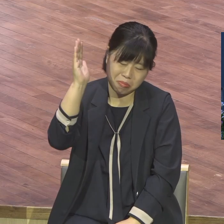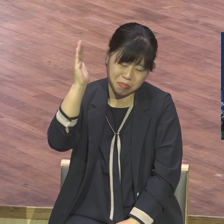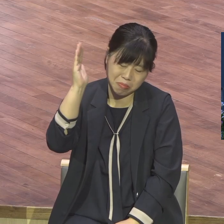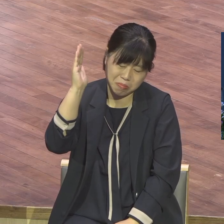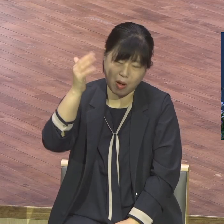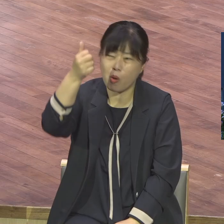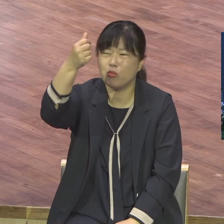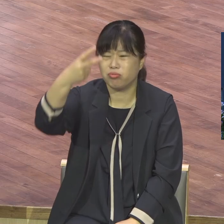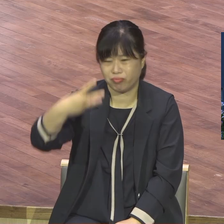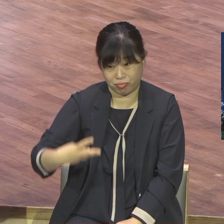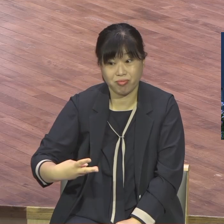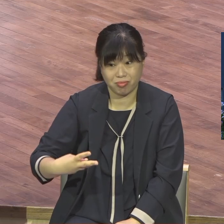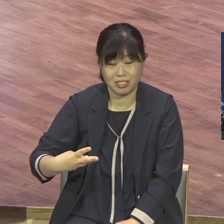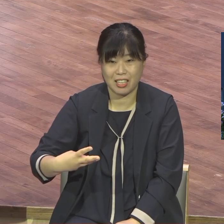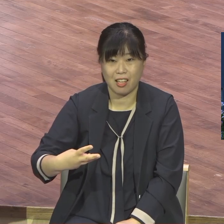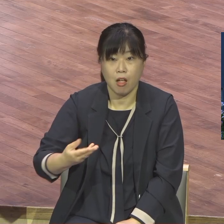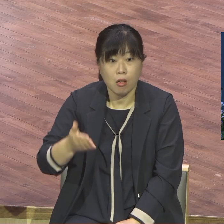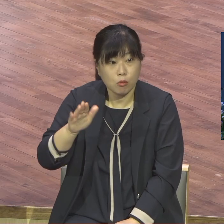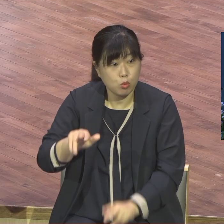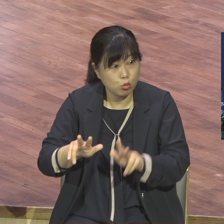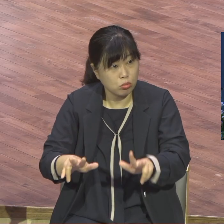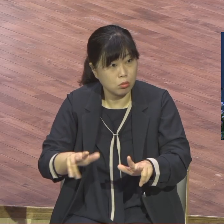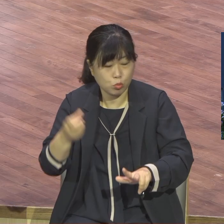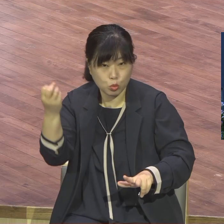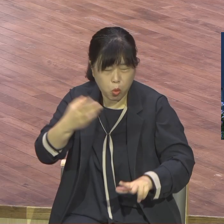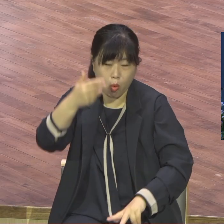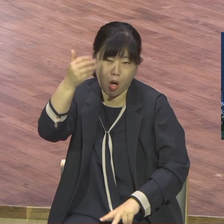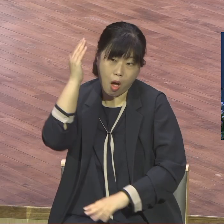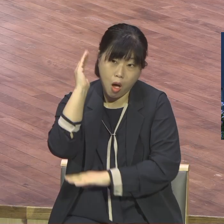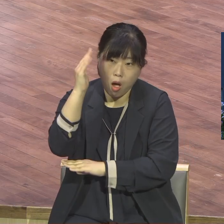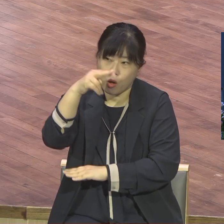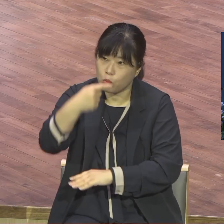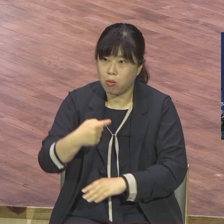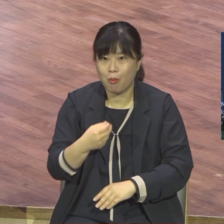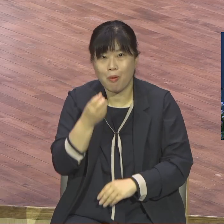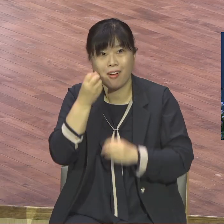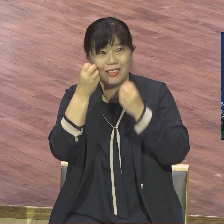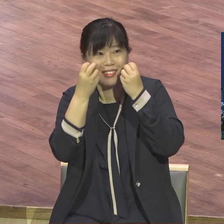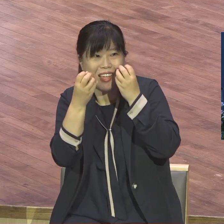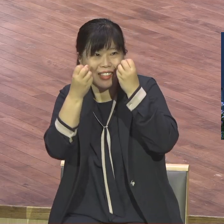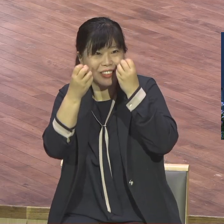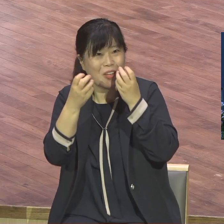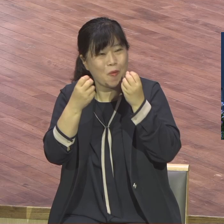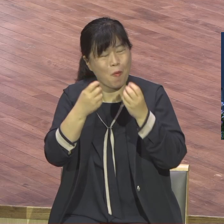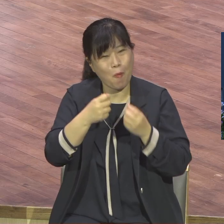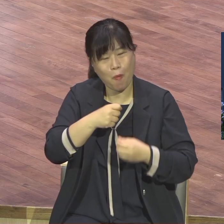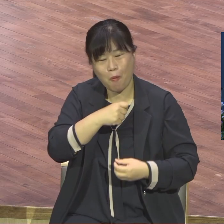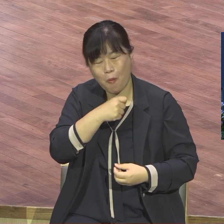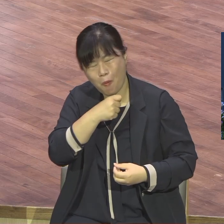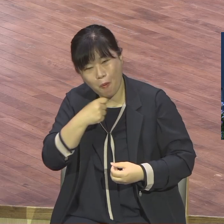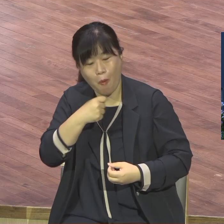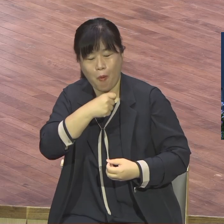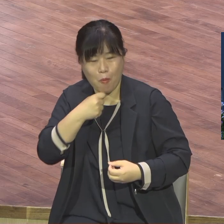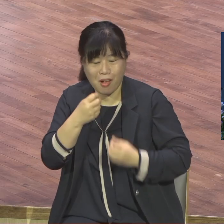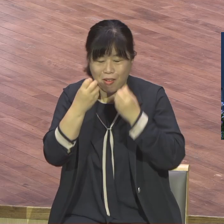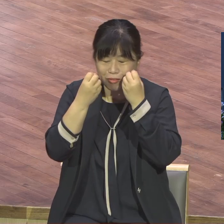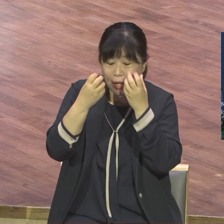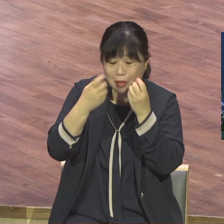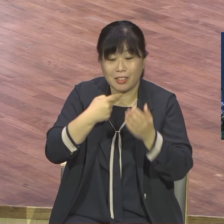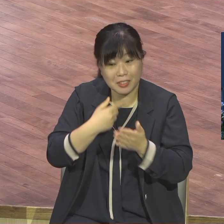여러분 들을 때 새롭게 느끼지 않습니까? 새롭게 느껴지는 것이 살아있는 영적